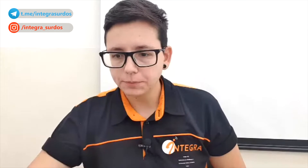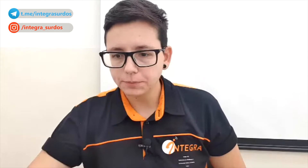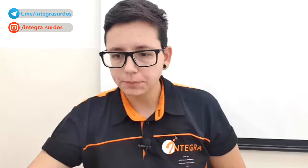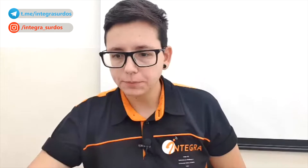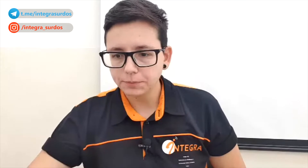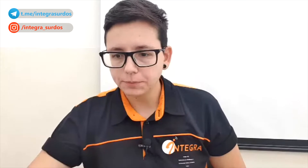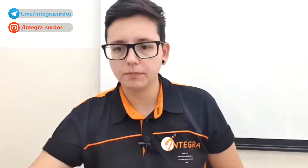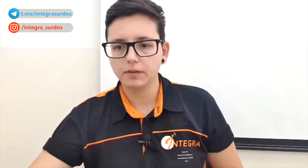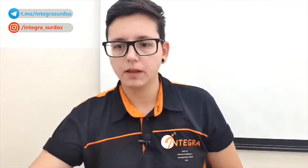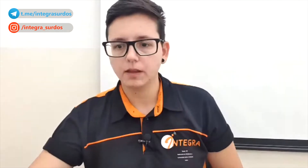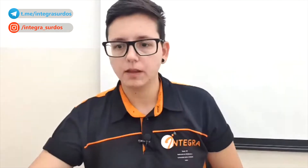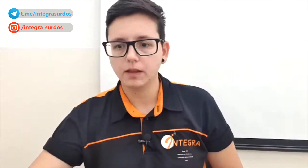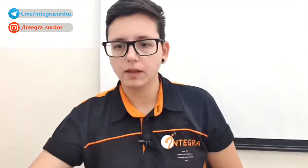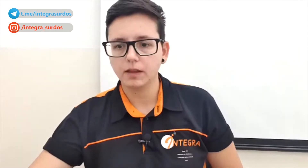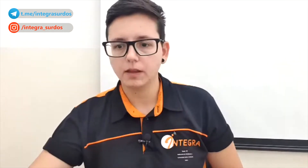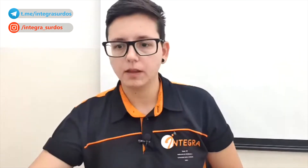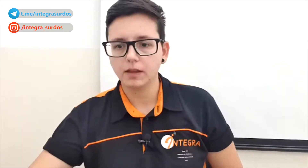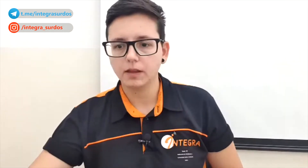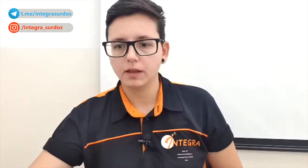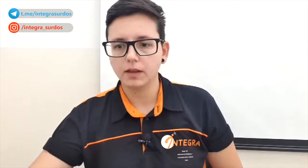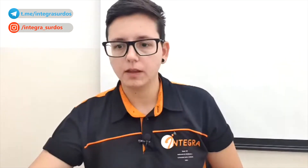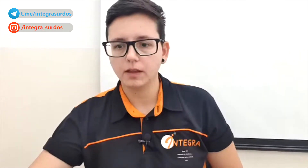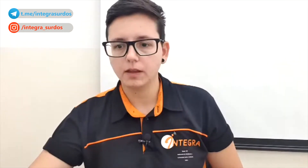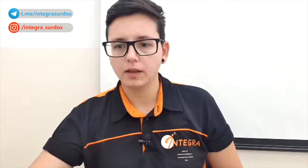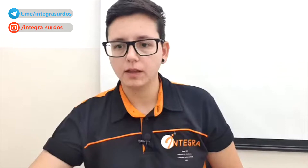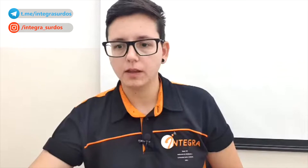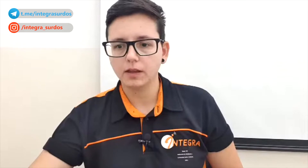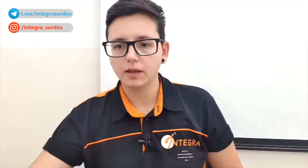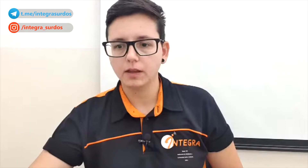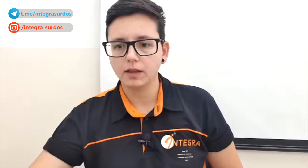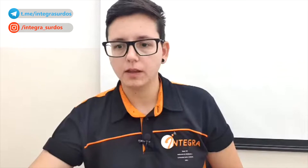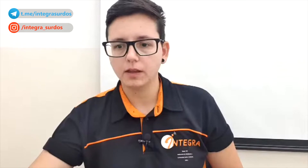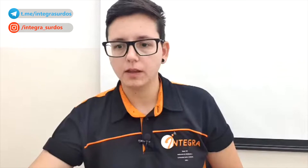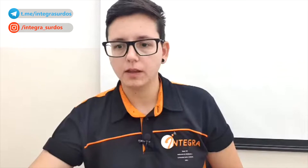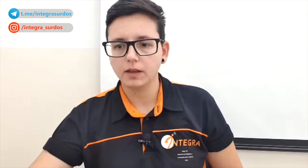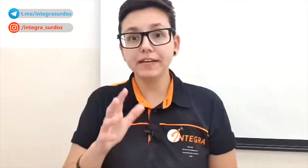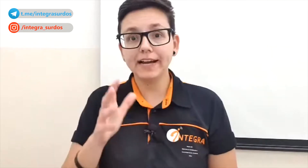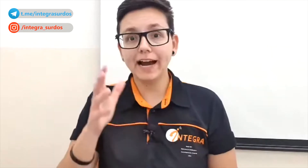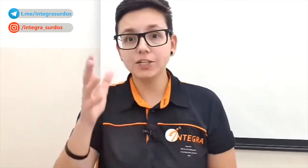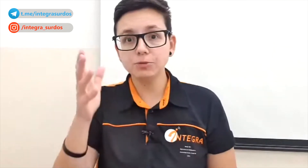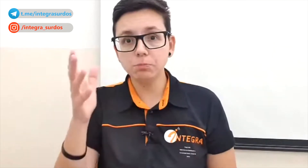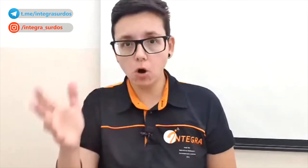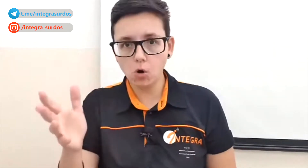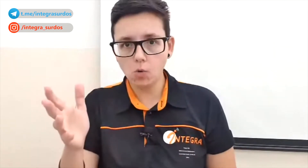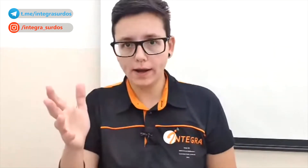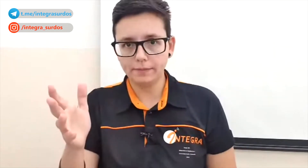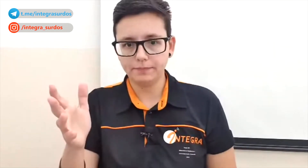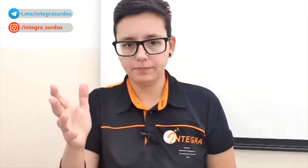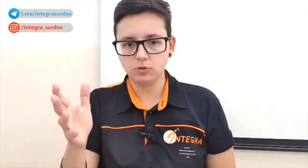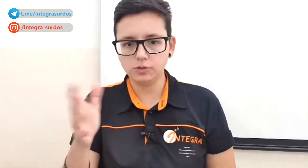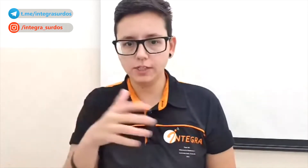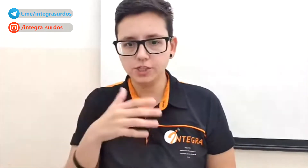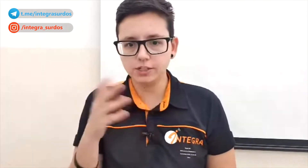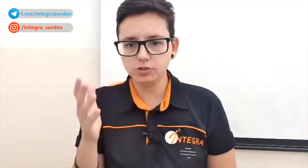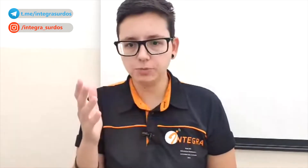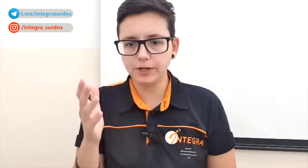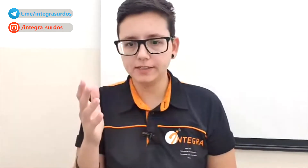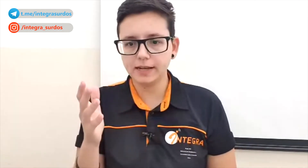Beleza. Agora a gente vai inserir no contexto de ficar de boa, no sentido de, por exemplo,